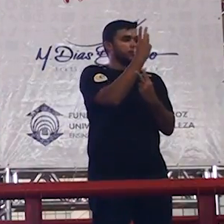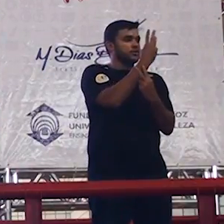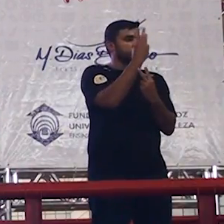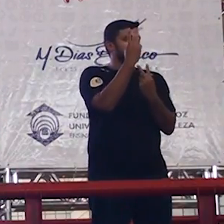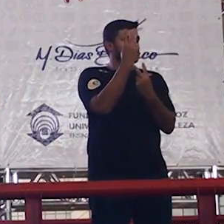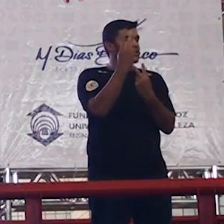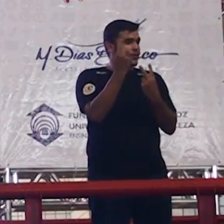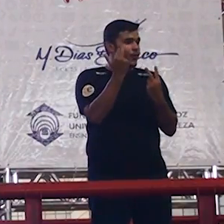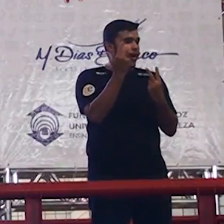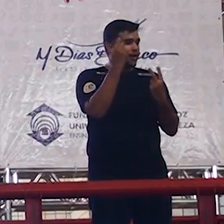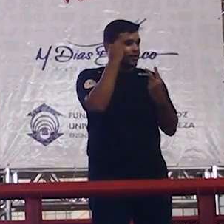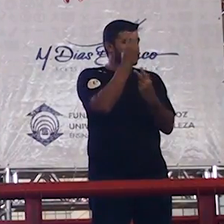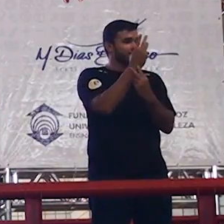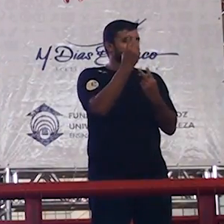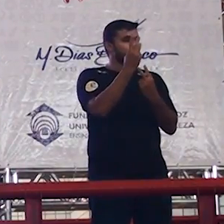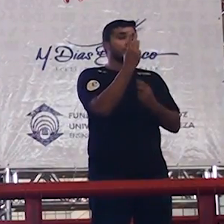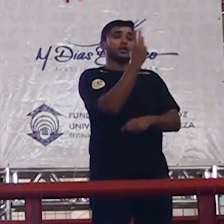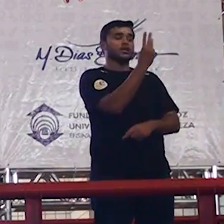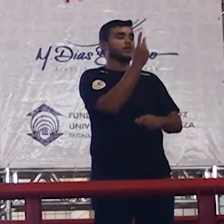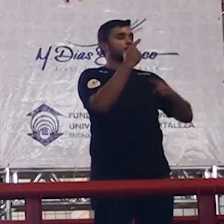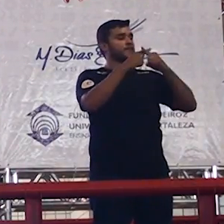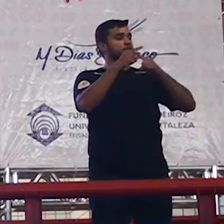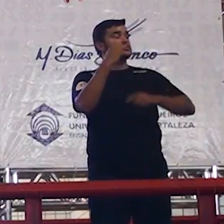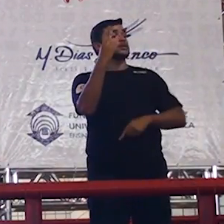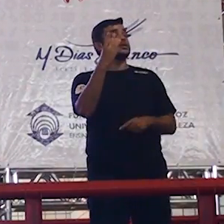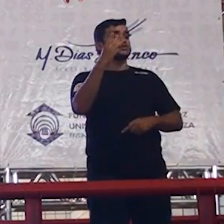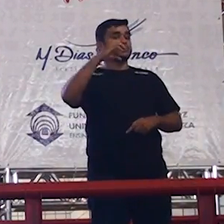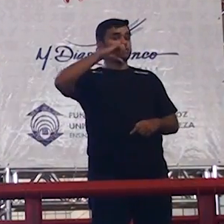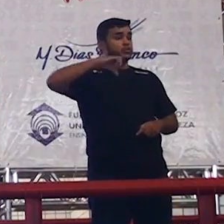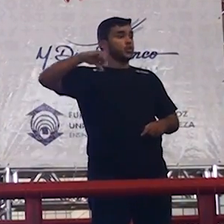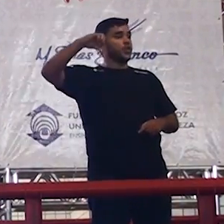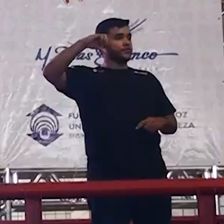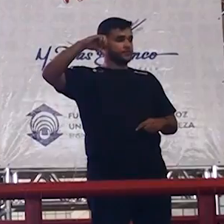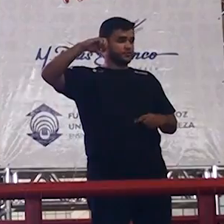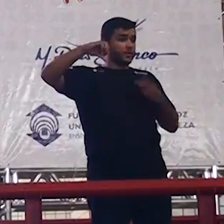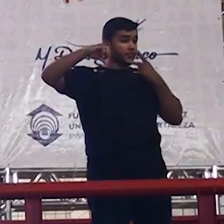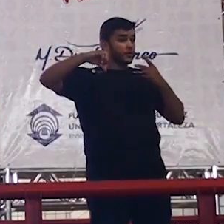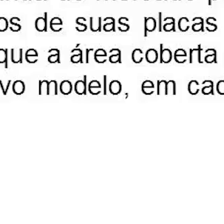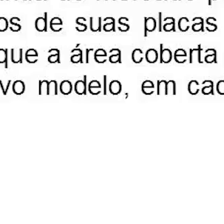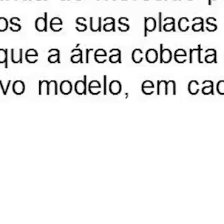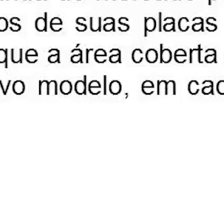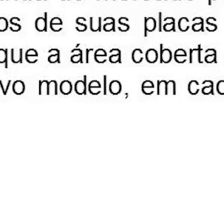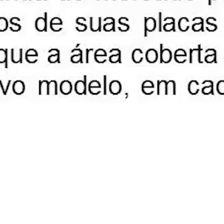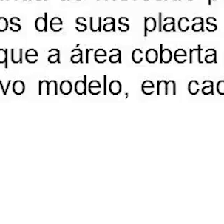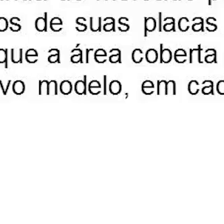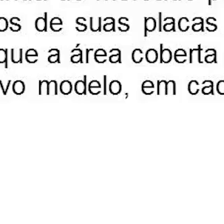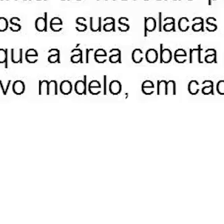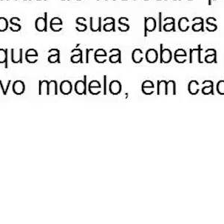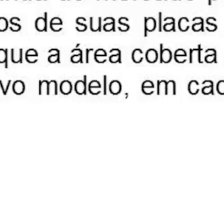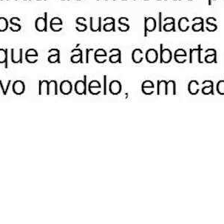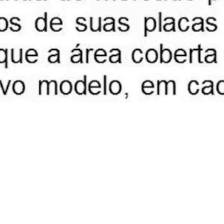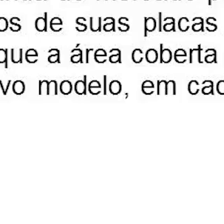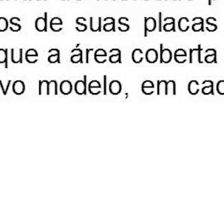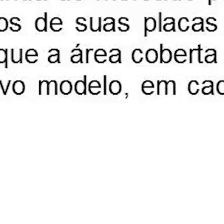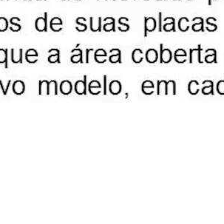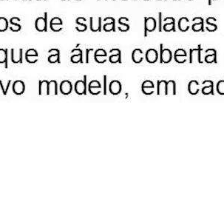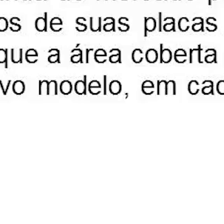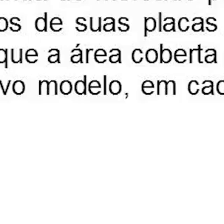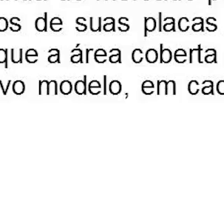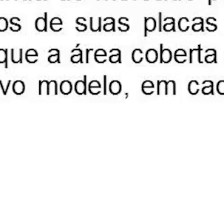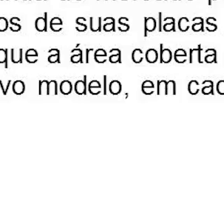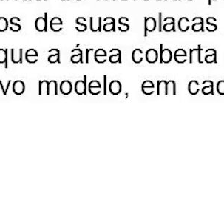Certo? Então, a fábrica triplicou a medida do lado de suas placas e conseguiu reuni-las em uma nova